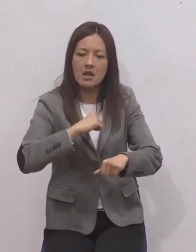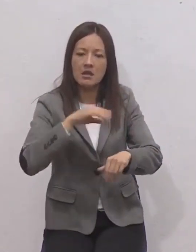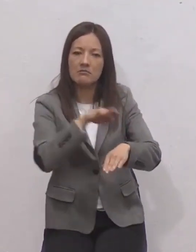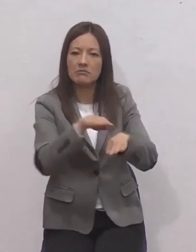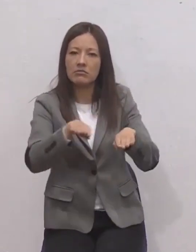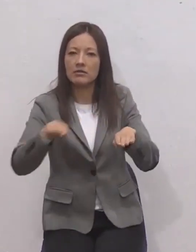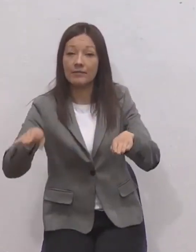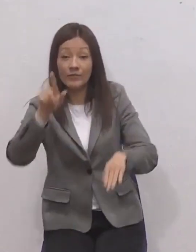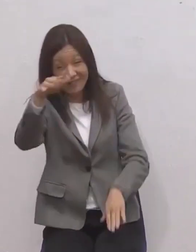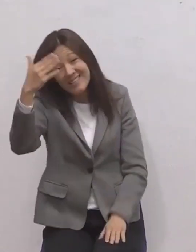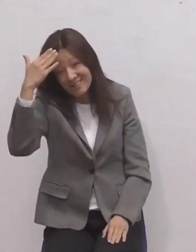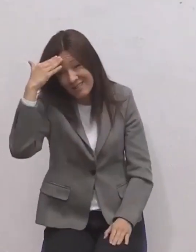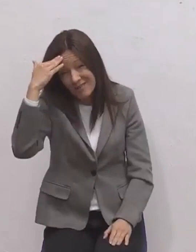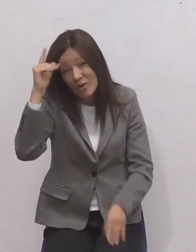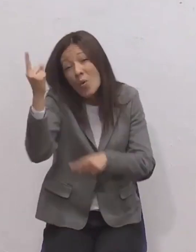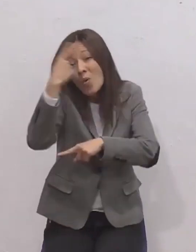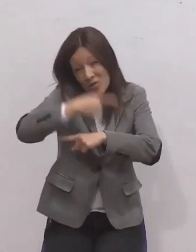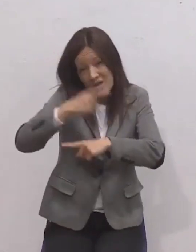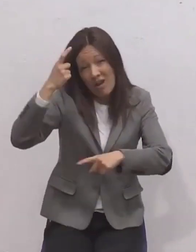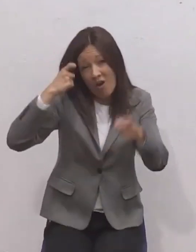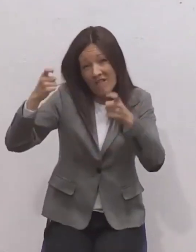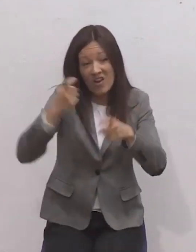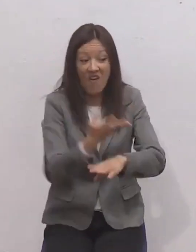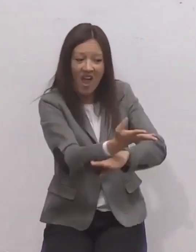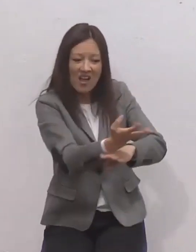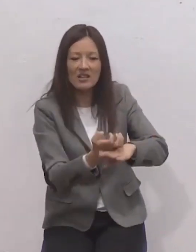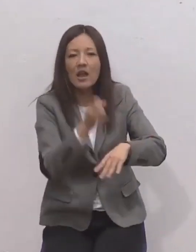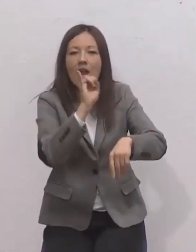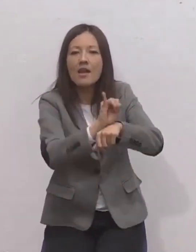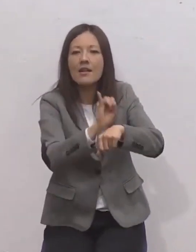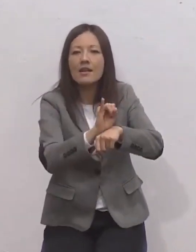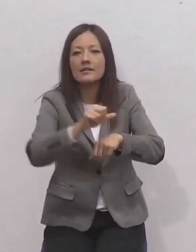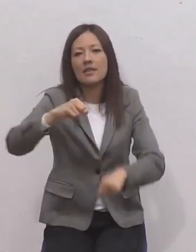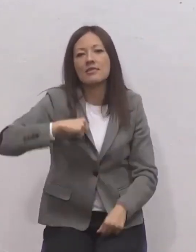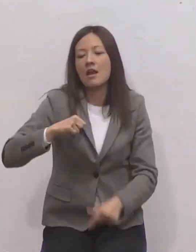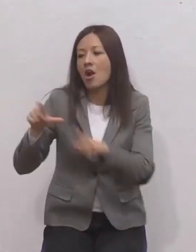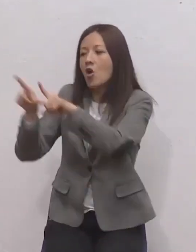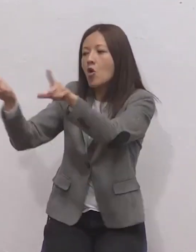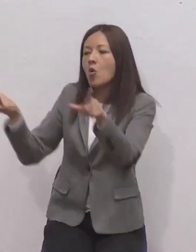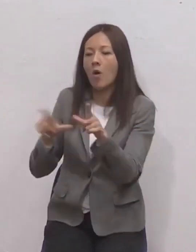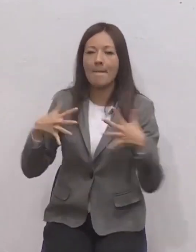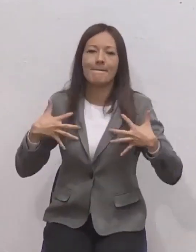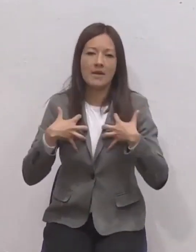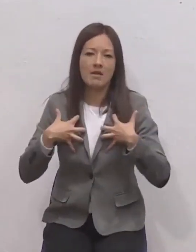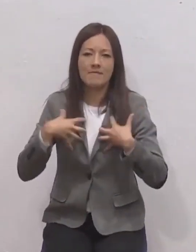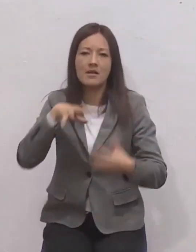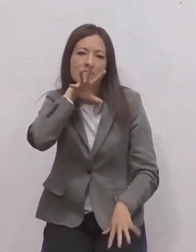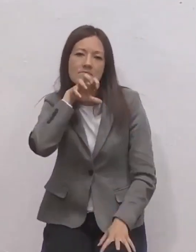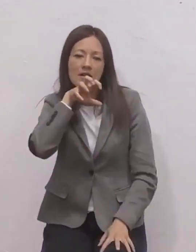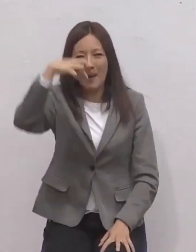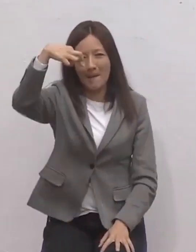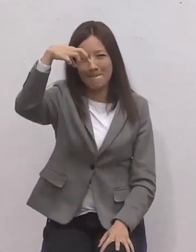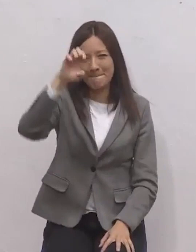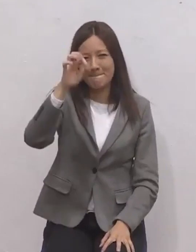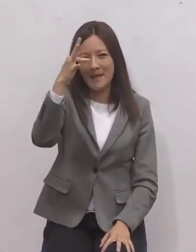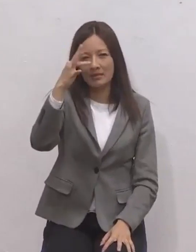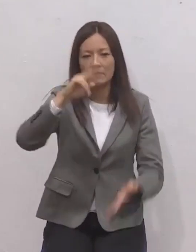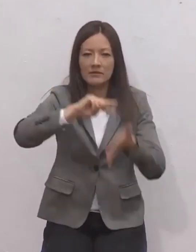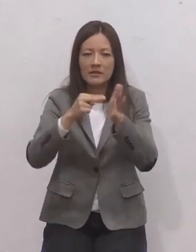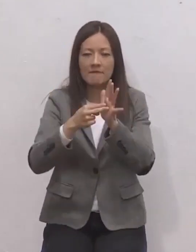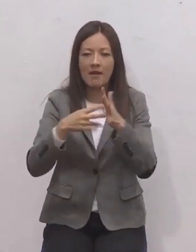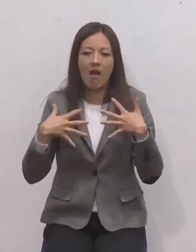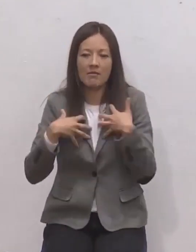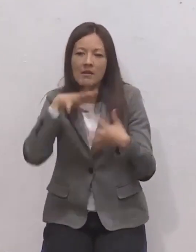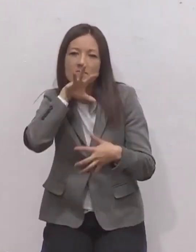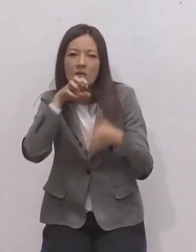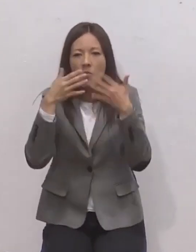día en que el Estado exigirá que las iglesias tengan zona PET. PET significa mascota. Entonces nosotros